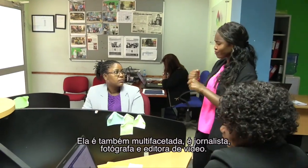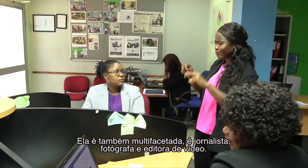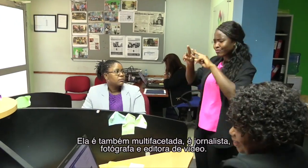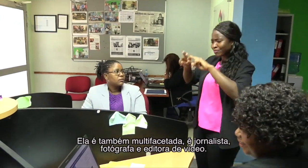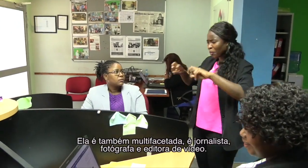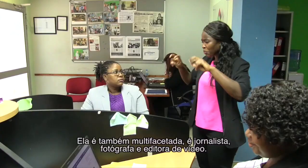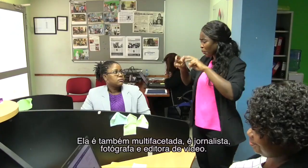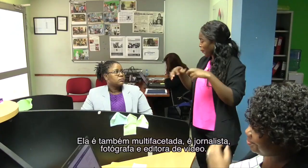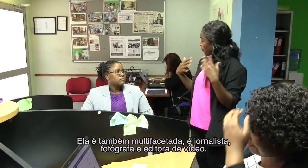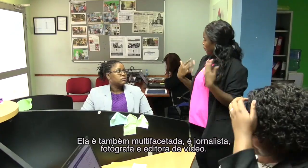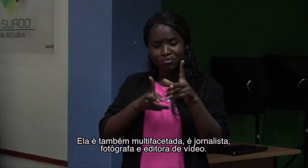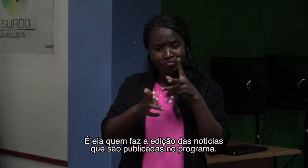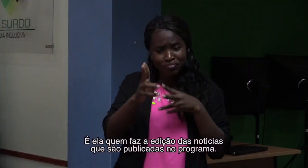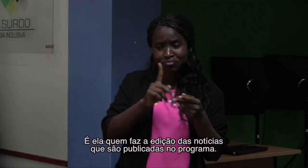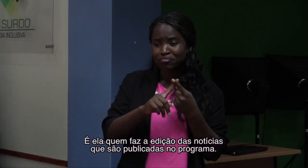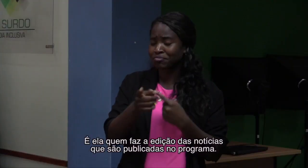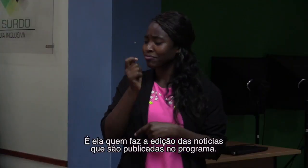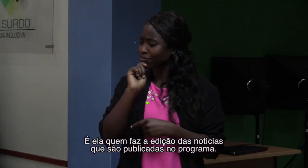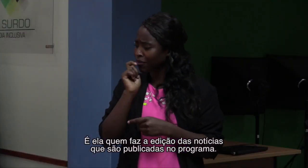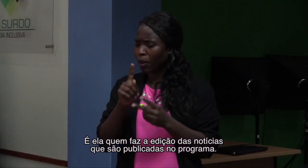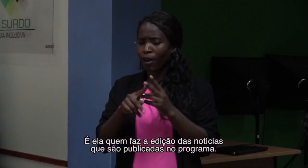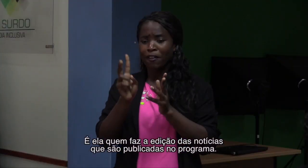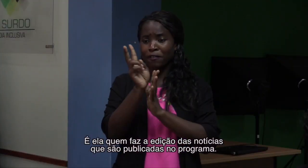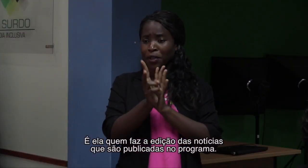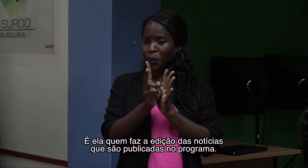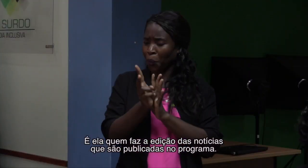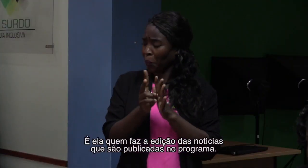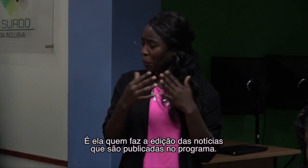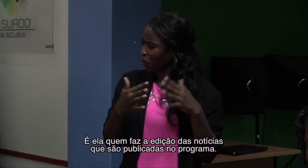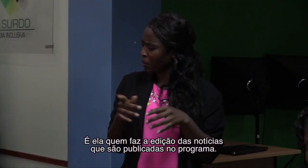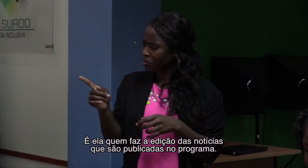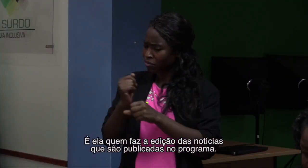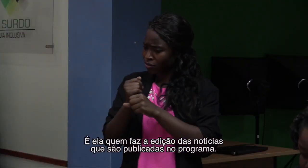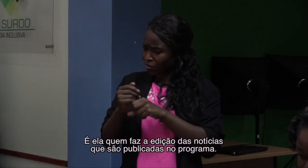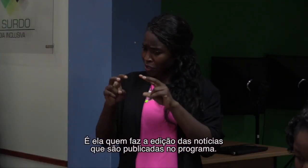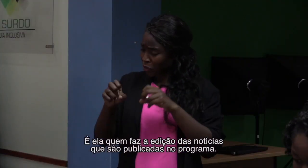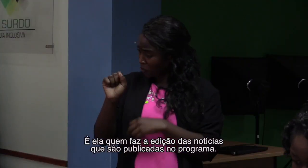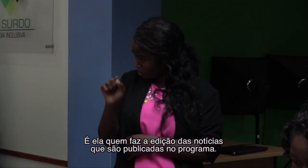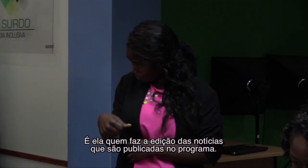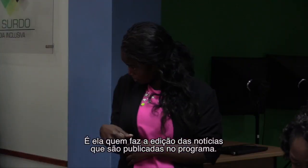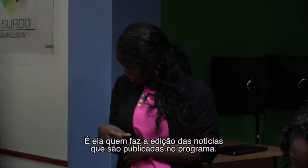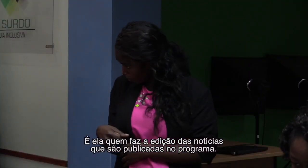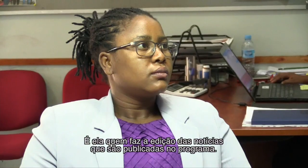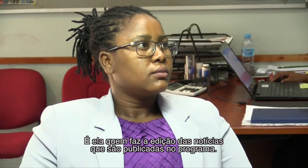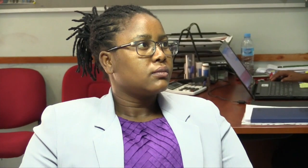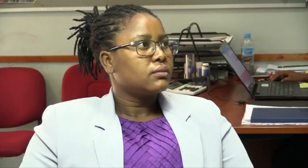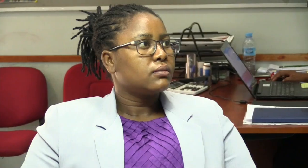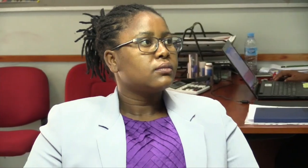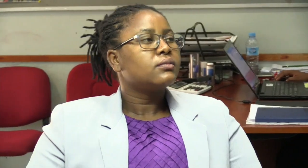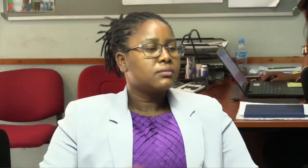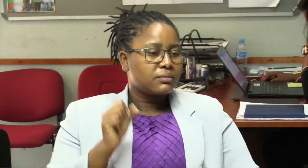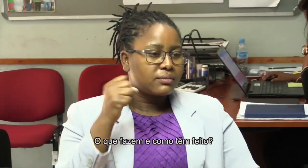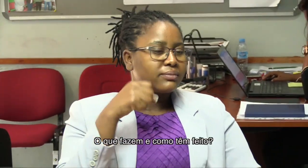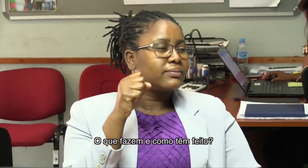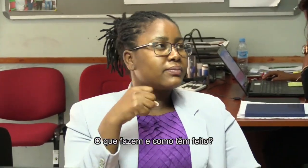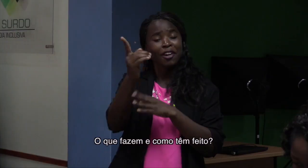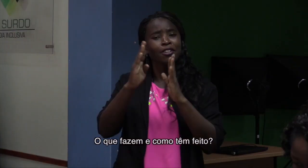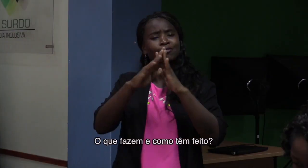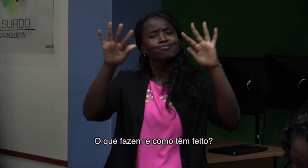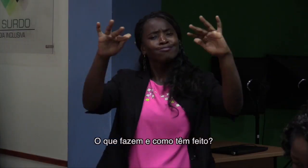editora de vídeo. É ela quem faz a edição das notícias que são publicadas no programa. O que mais fazem